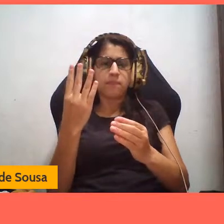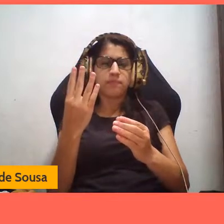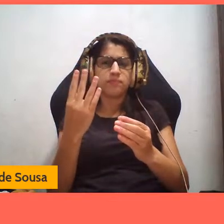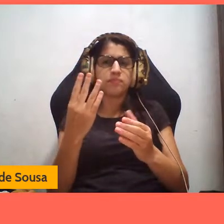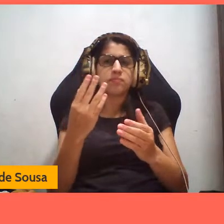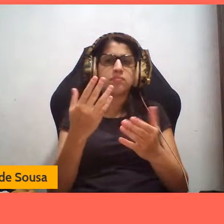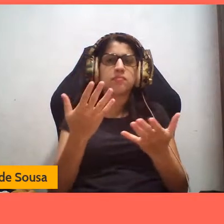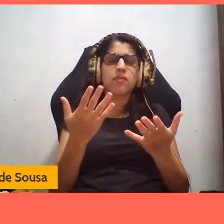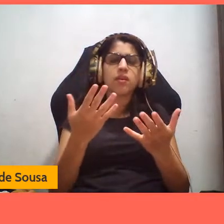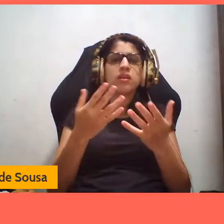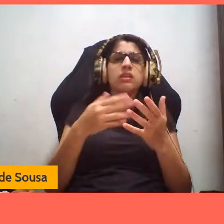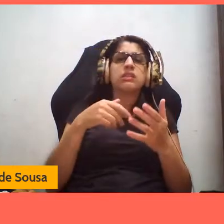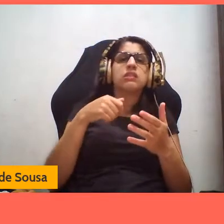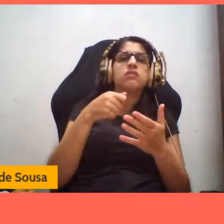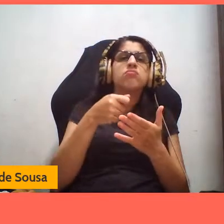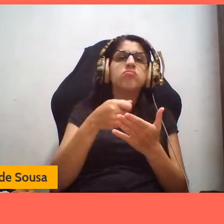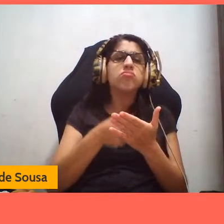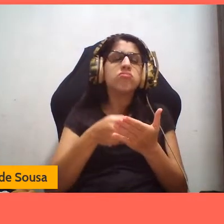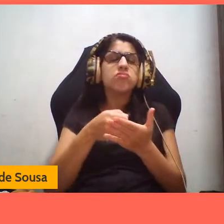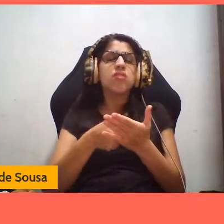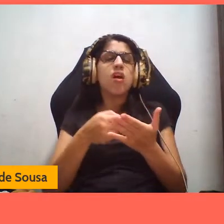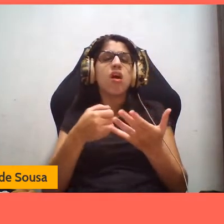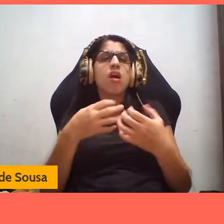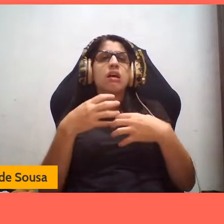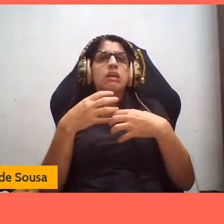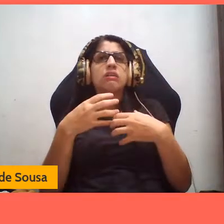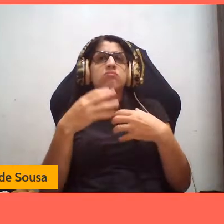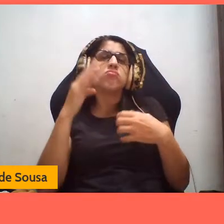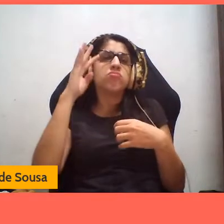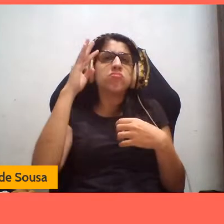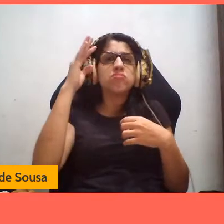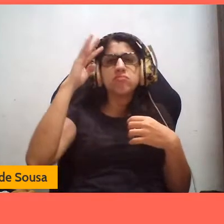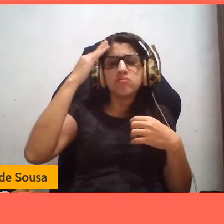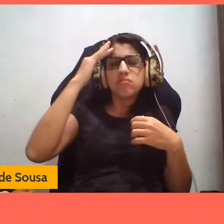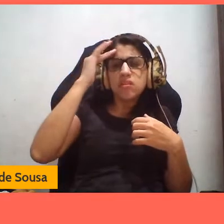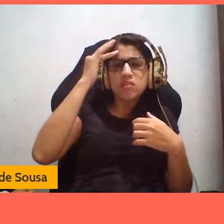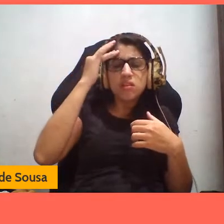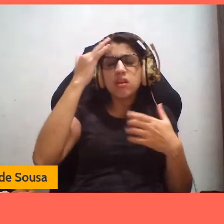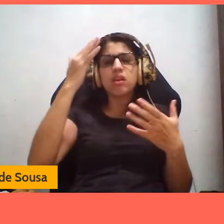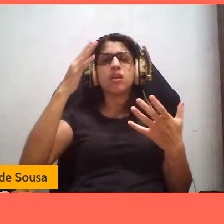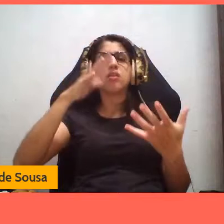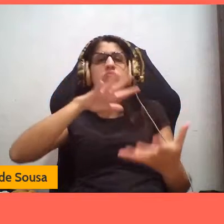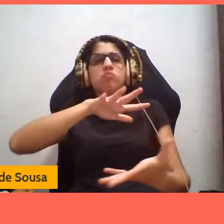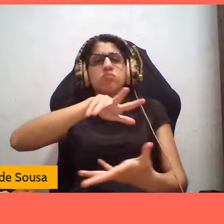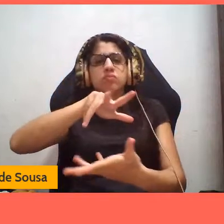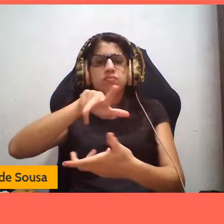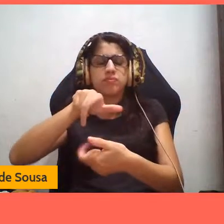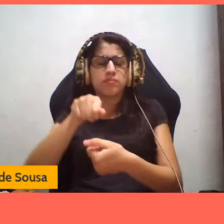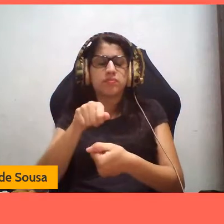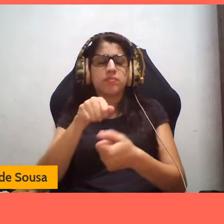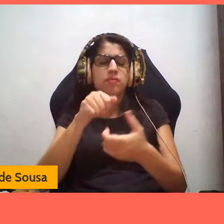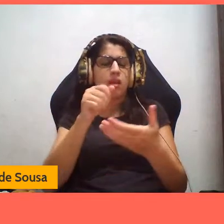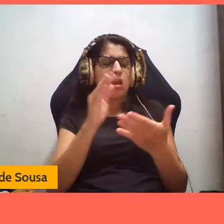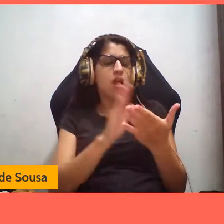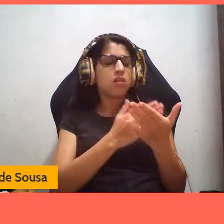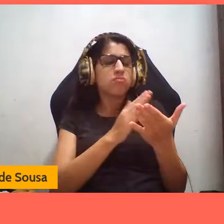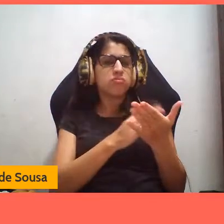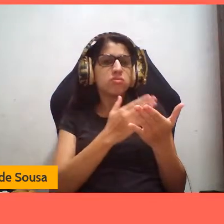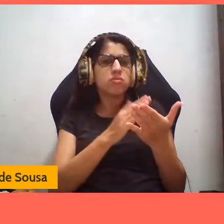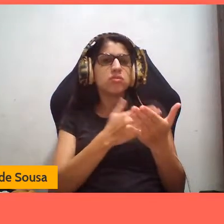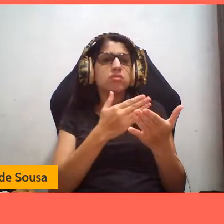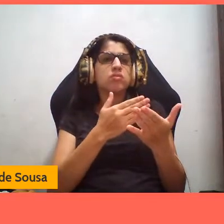fazer sentido do mundo em que viviam ou vivem. Essas narrativas podem ser tanto